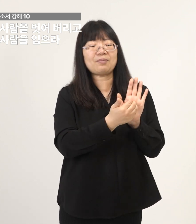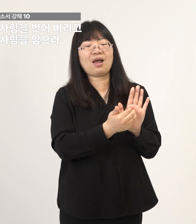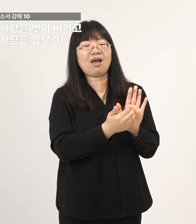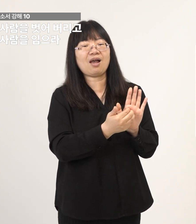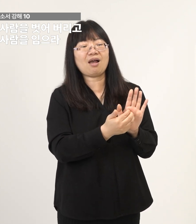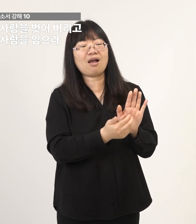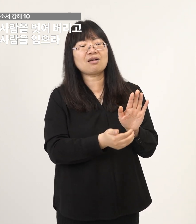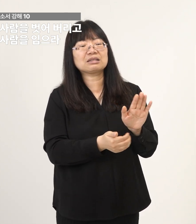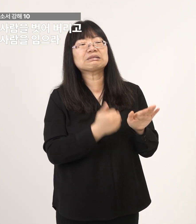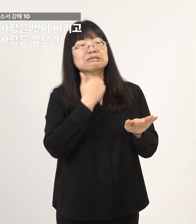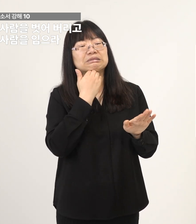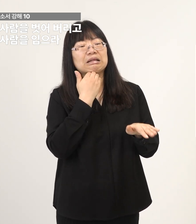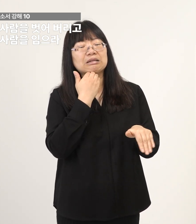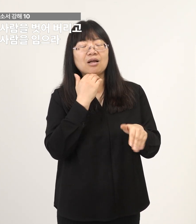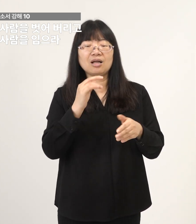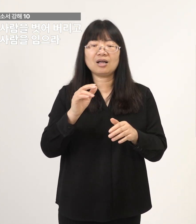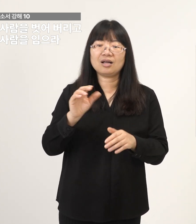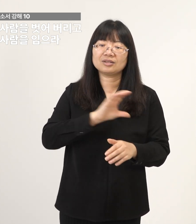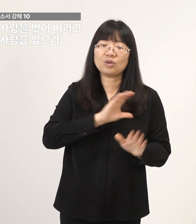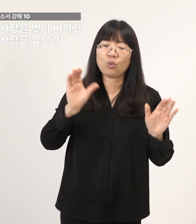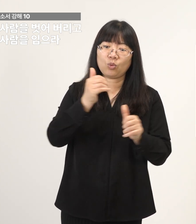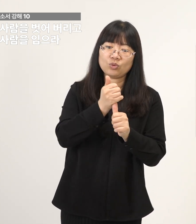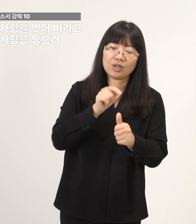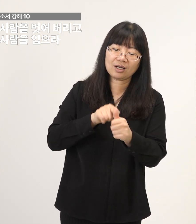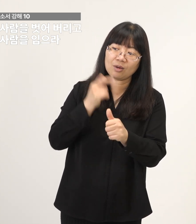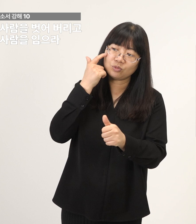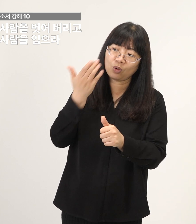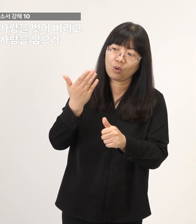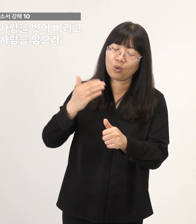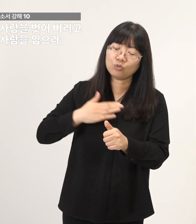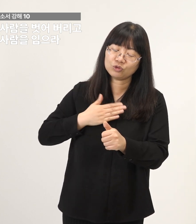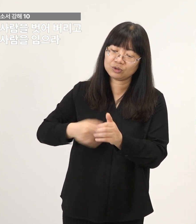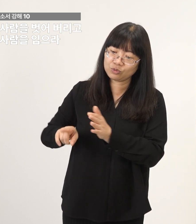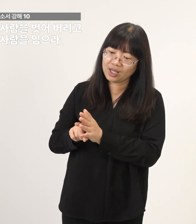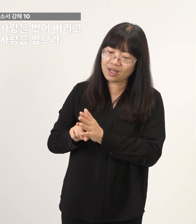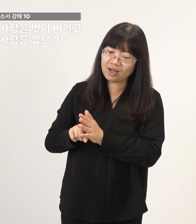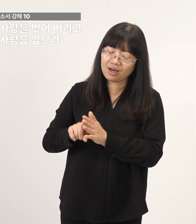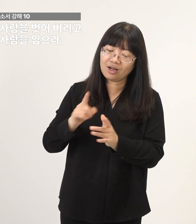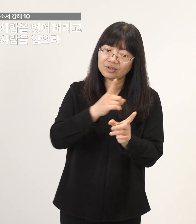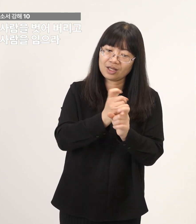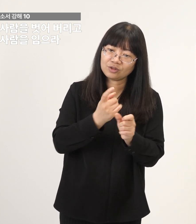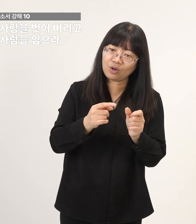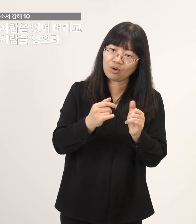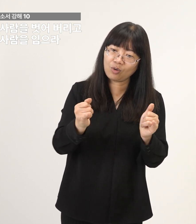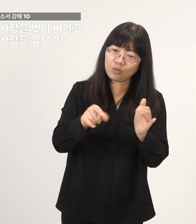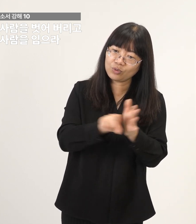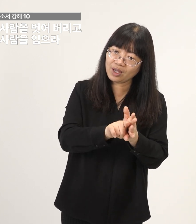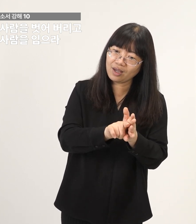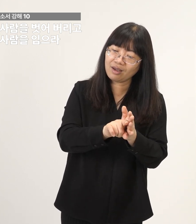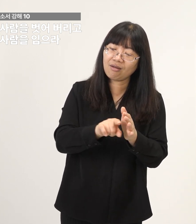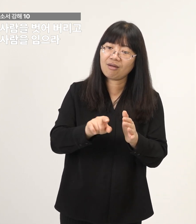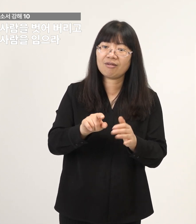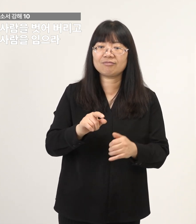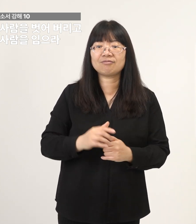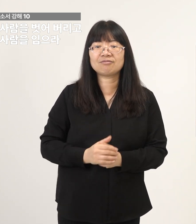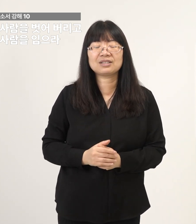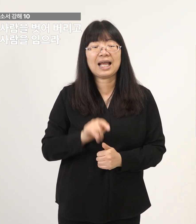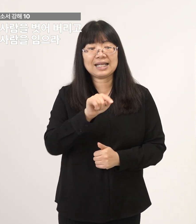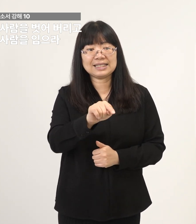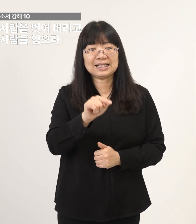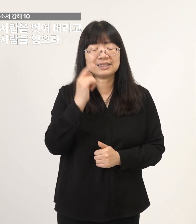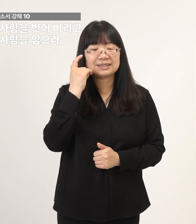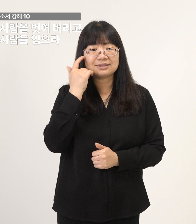여호수아가 이렇게 물었어요. 너는 우리를 위하느냐 우리의 대적을 위하느냐? 여호수아가 물었던 질문이에요. 이